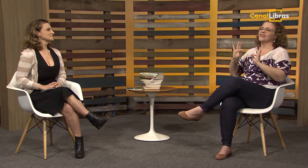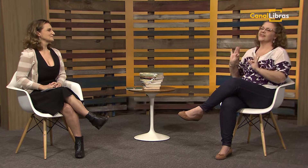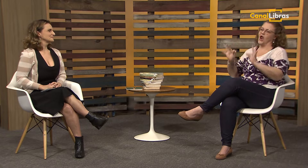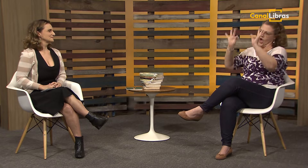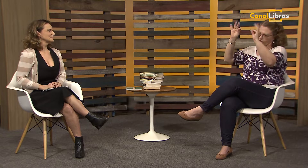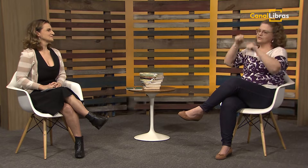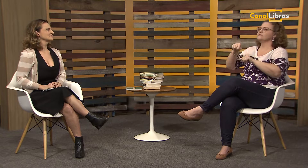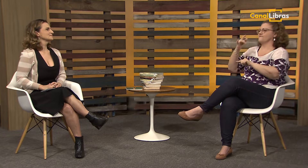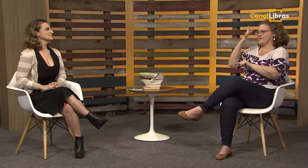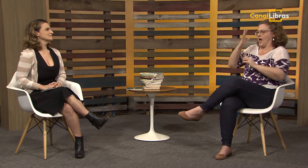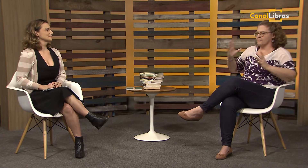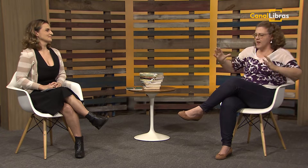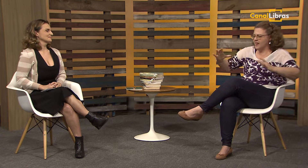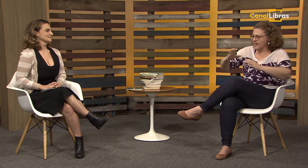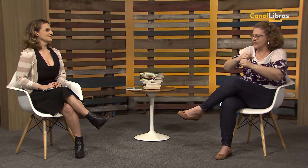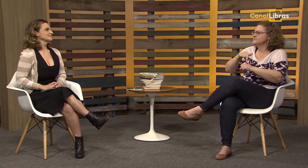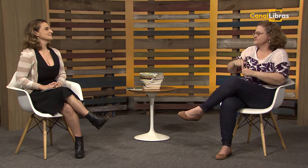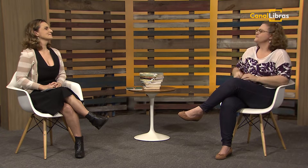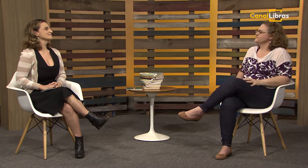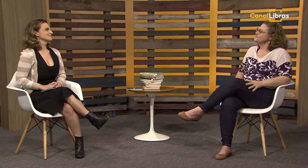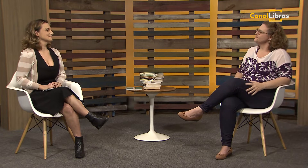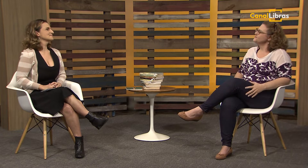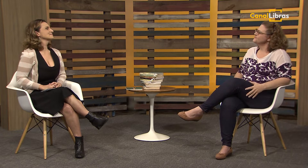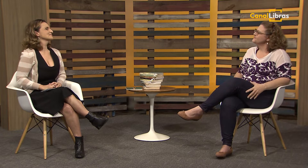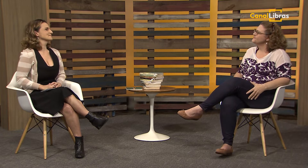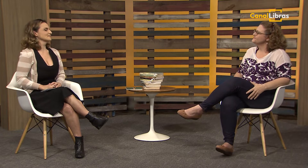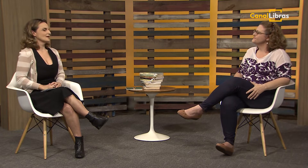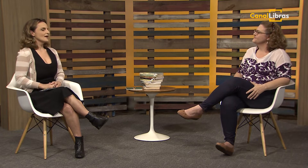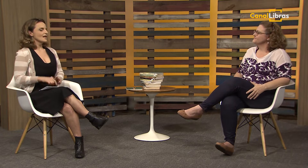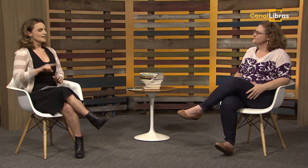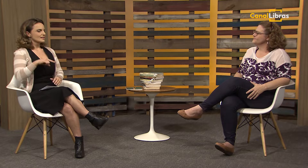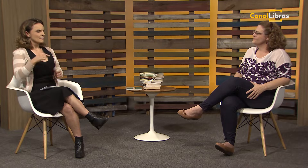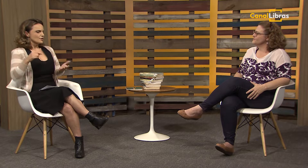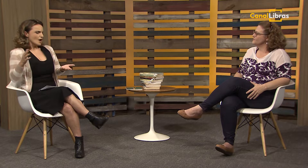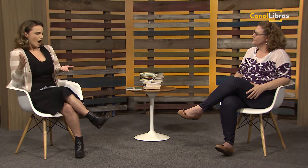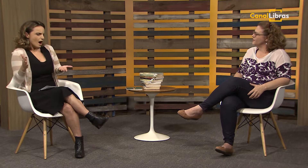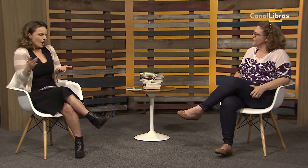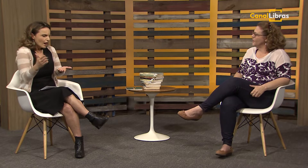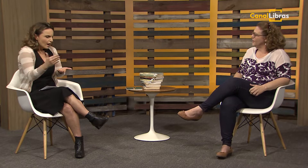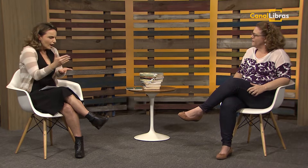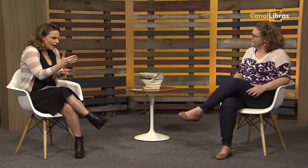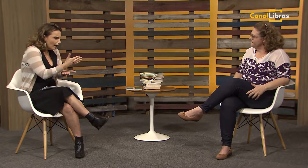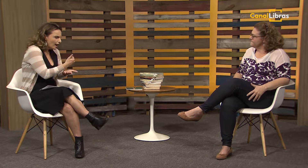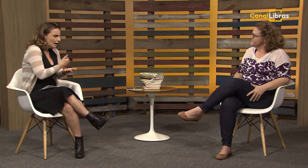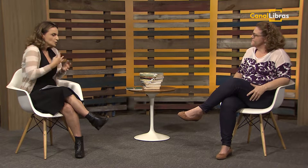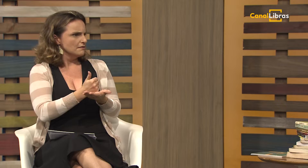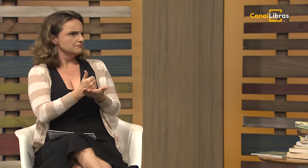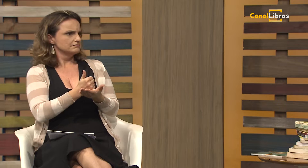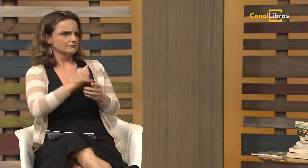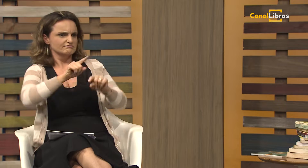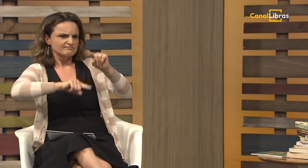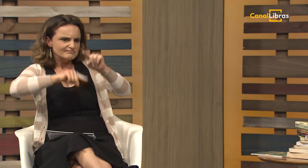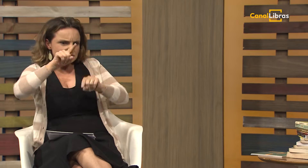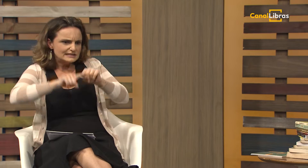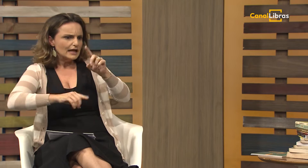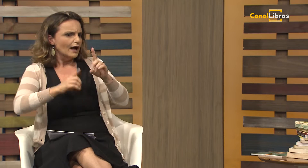registros estáticos. Foi bem difícil. E no momento desse levantamento do uso de recursos didáticos, em que categorias